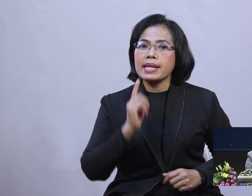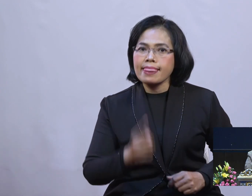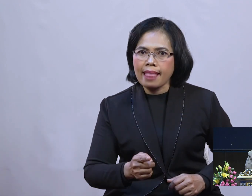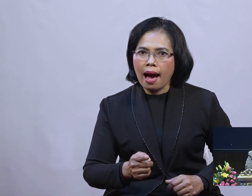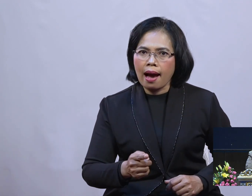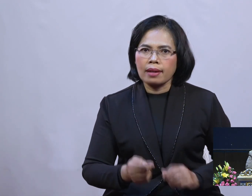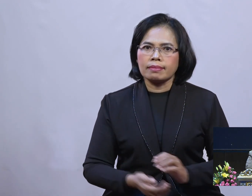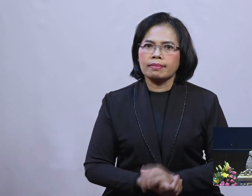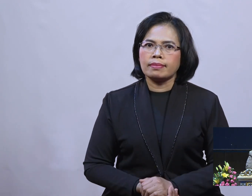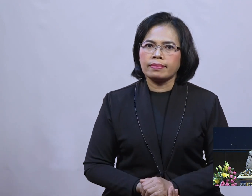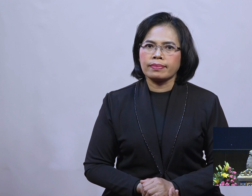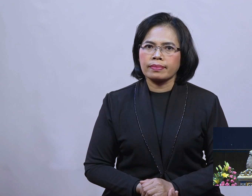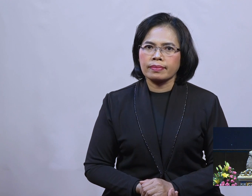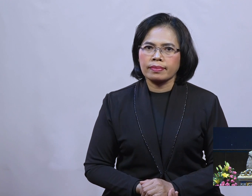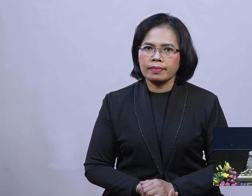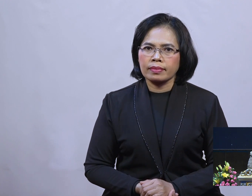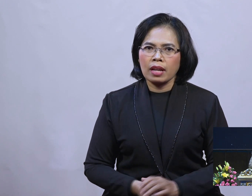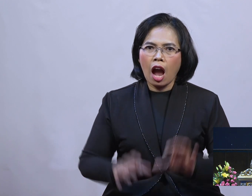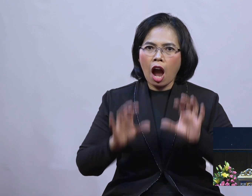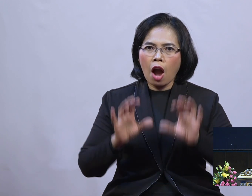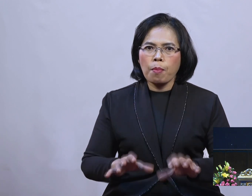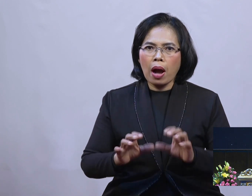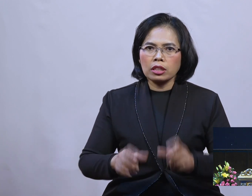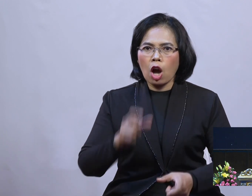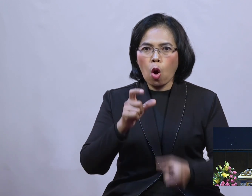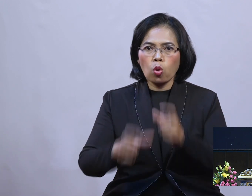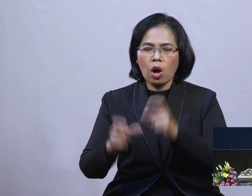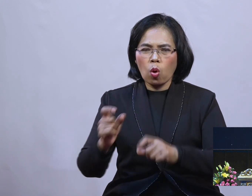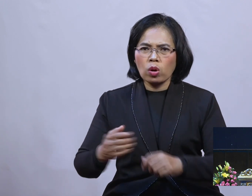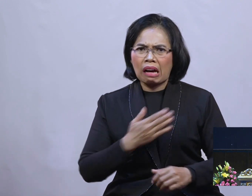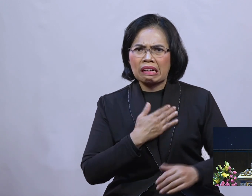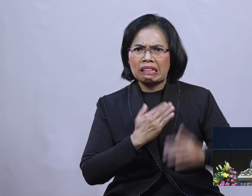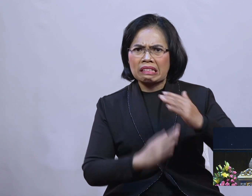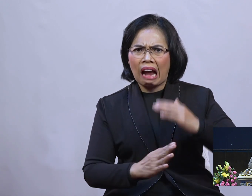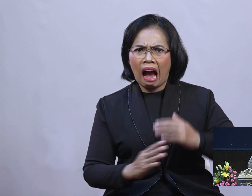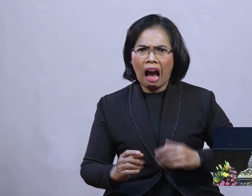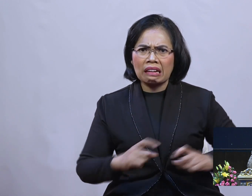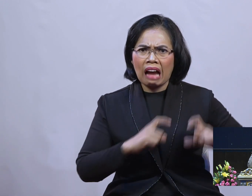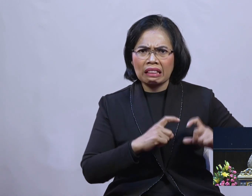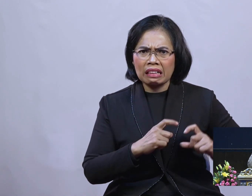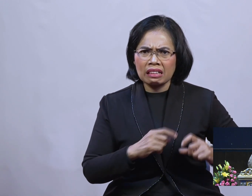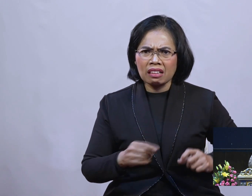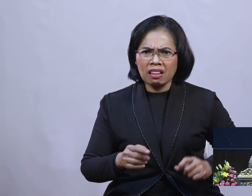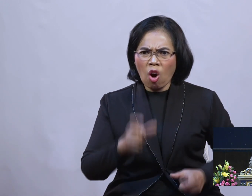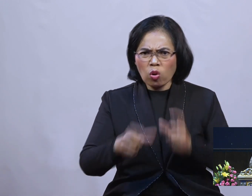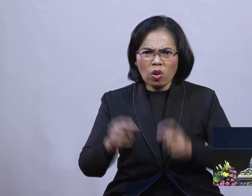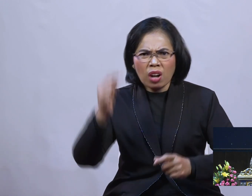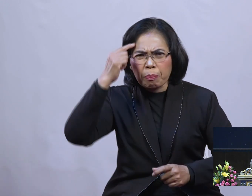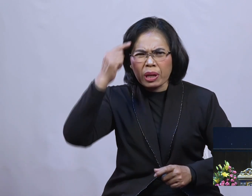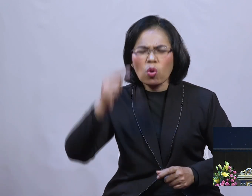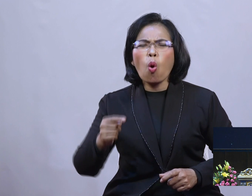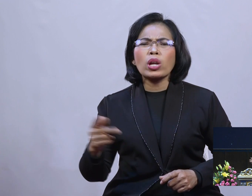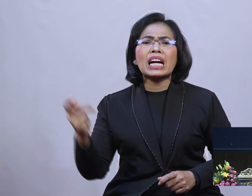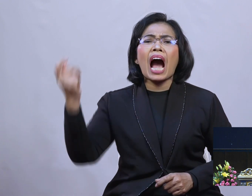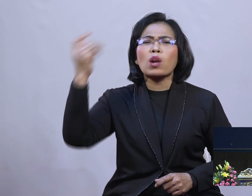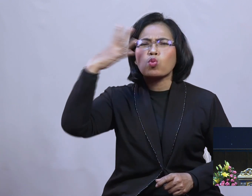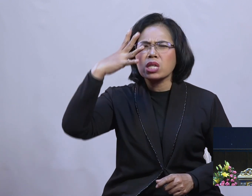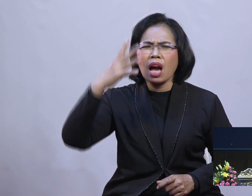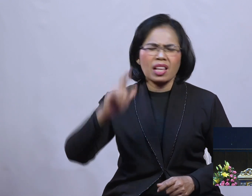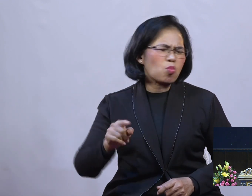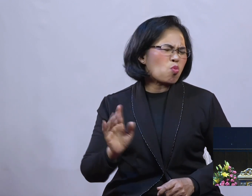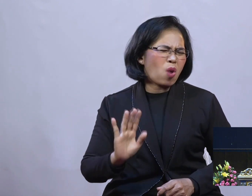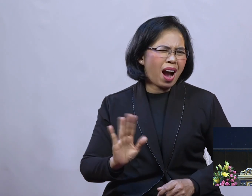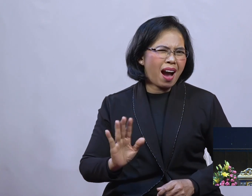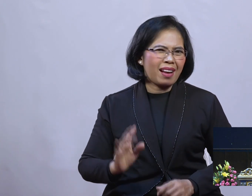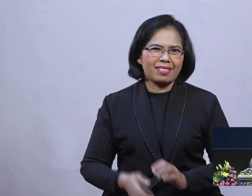Hai Amel Hai ada banyak orang pikirkan hanyalah bagian dari karunia ya pendeta saya Mungkinkah dapat karuniakan dan hati melihat